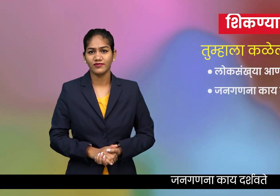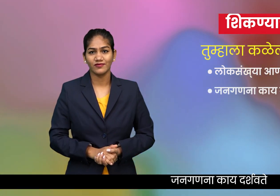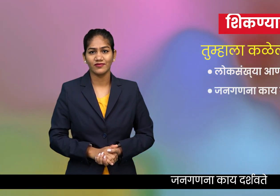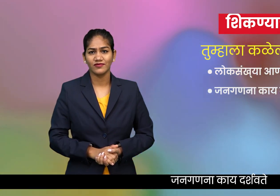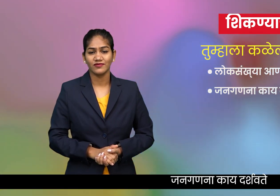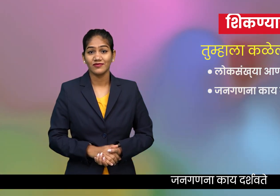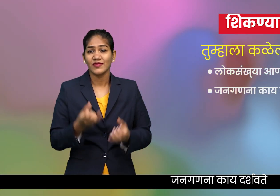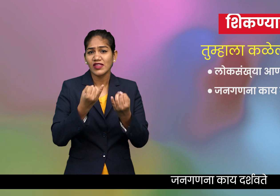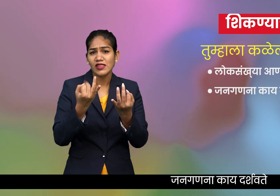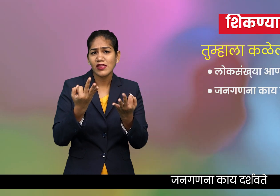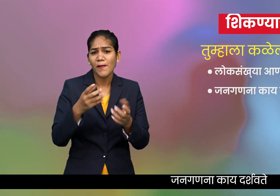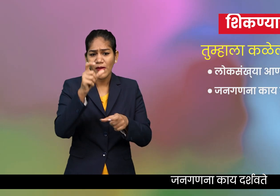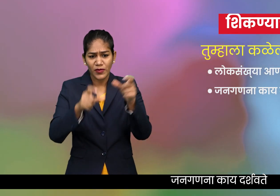जनगणना काय दर्शवतं?